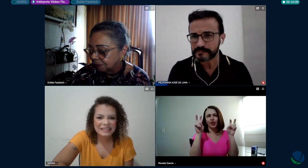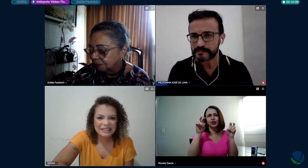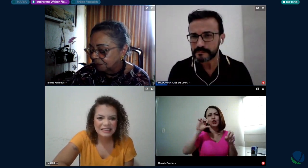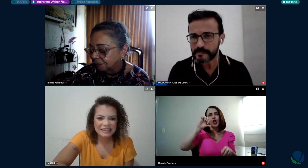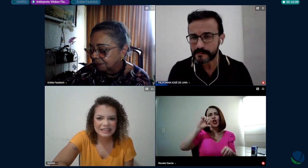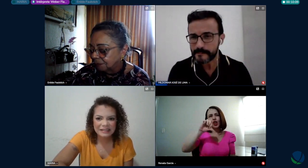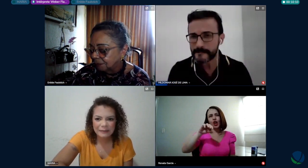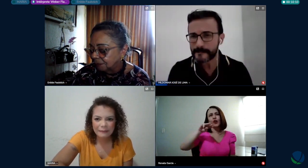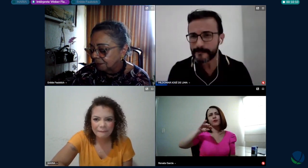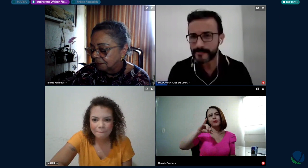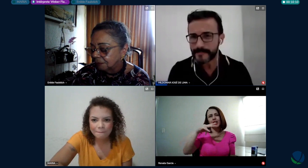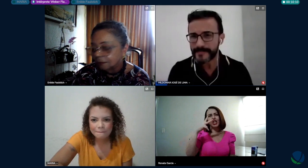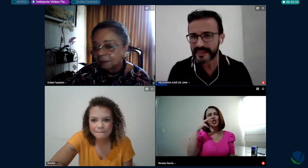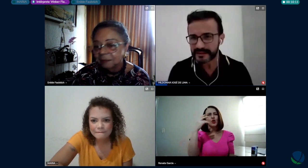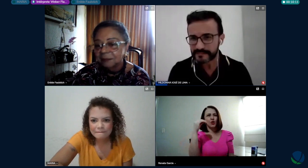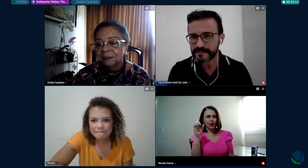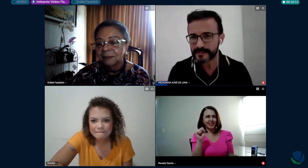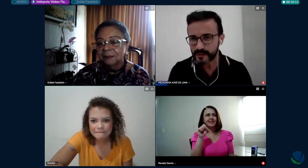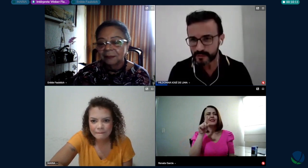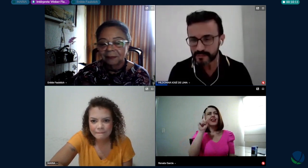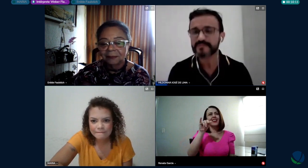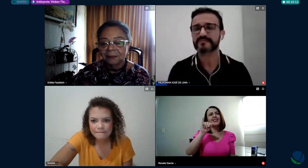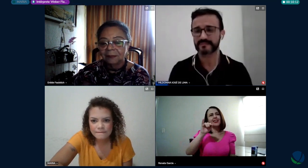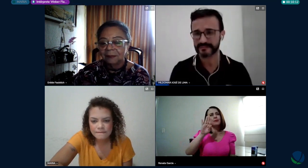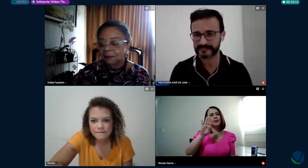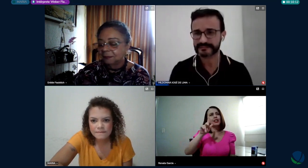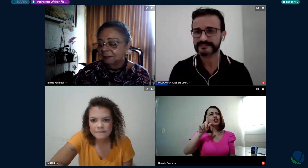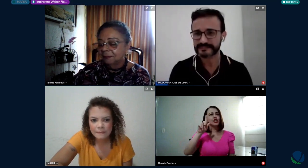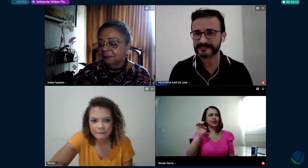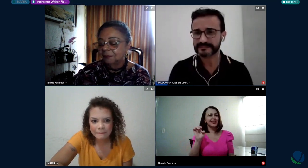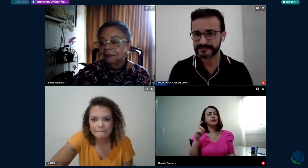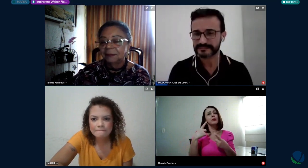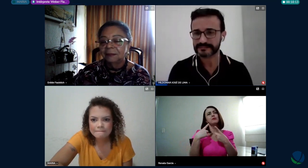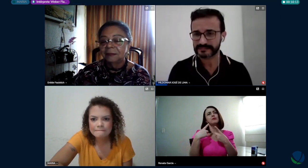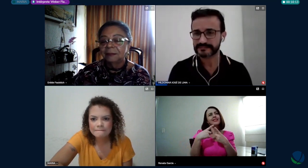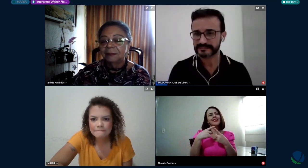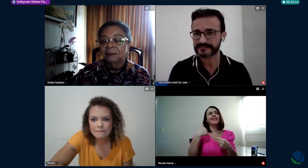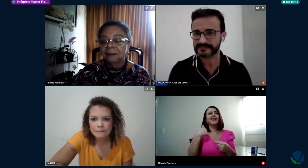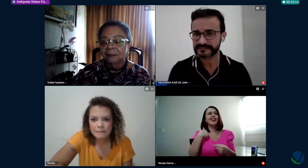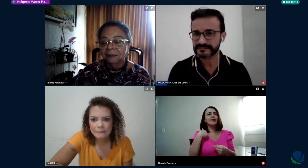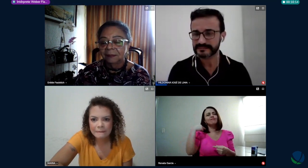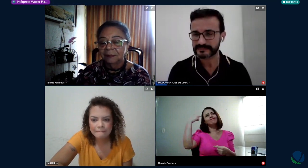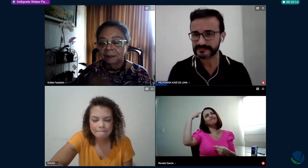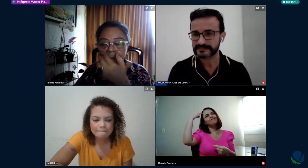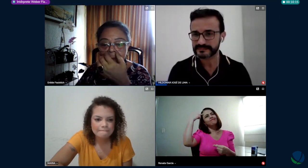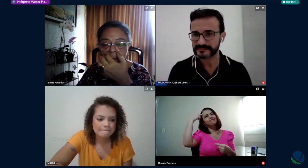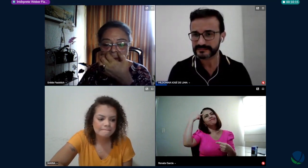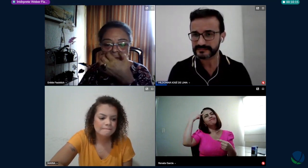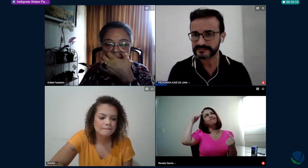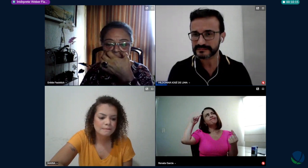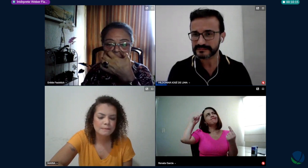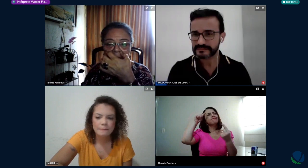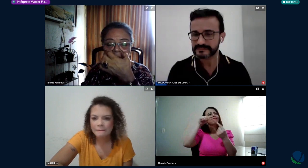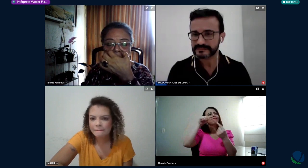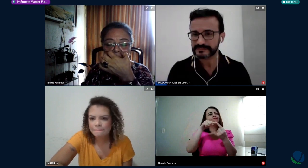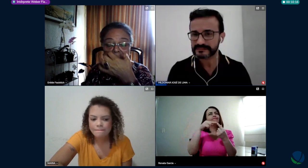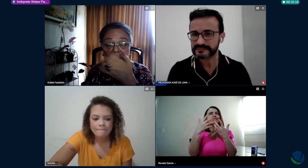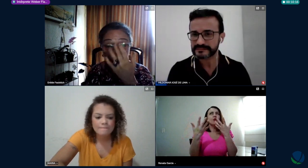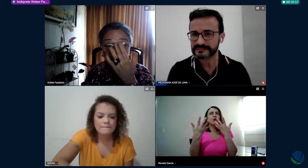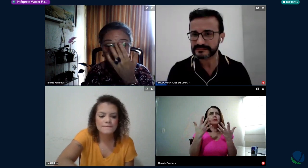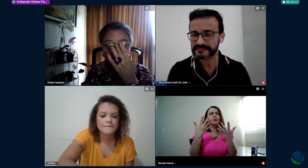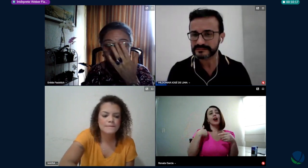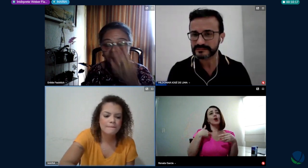me mostrou, em relação a 9 milhões, né? Você disse que 9 milhões, segundo os dados do IBGE, e aí eu